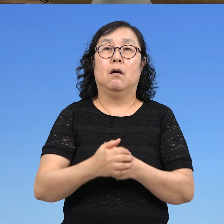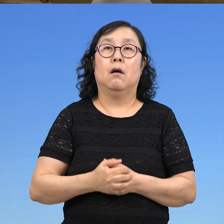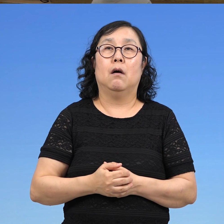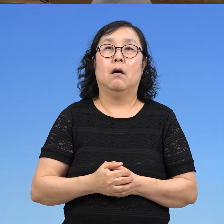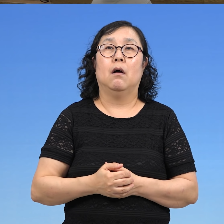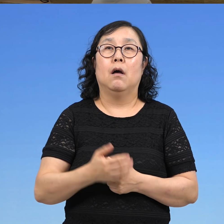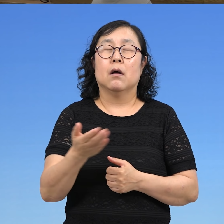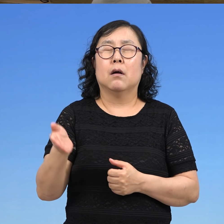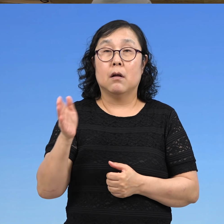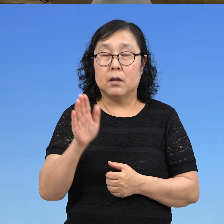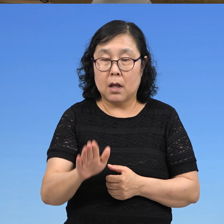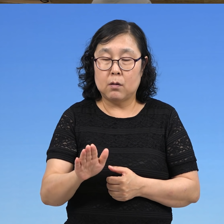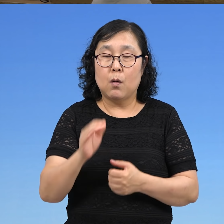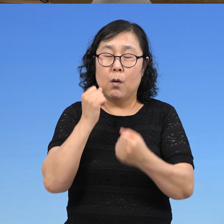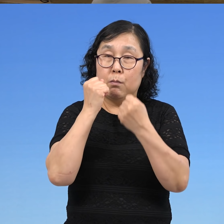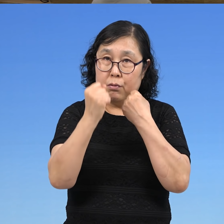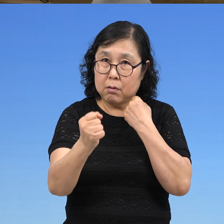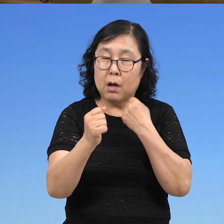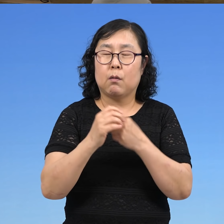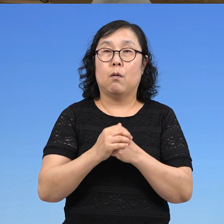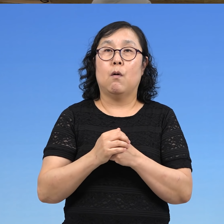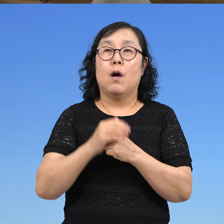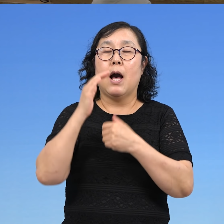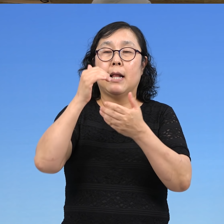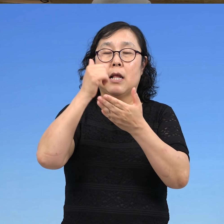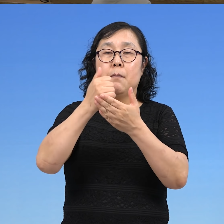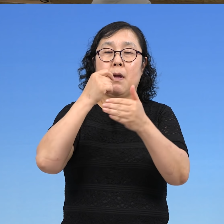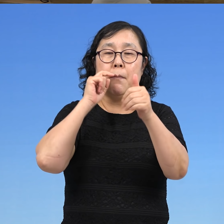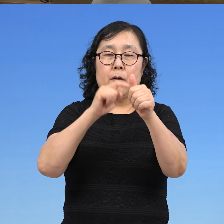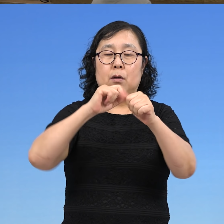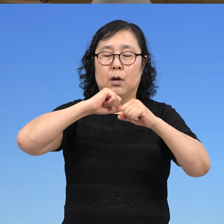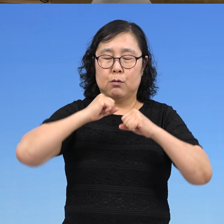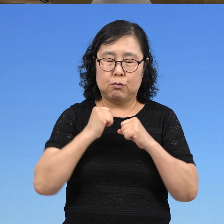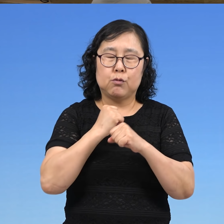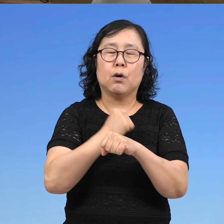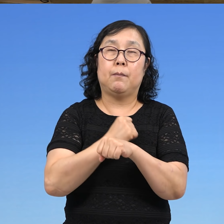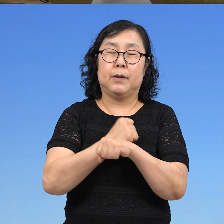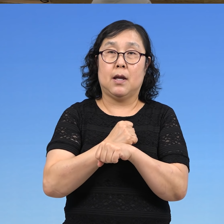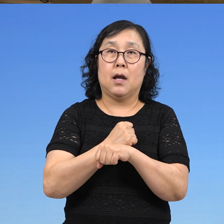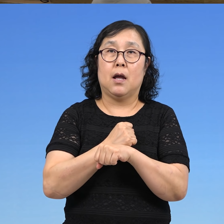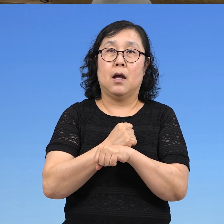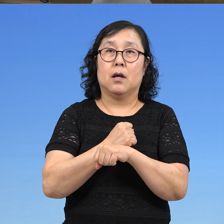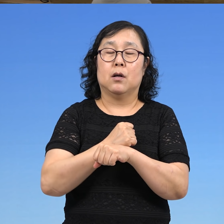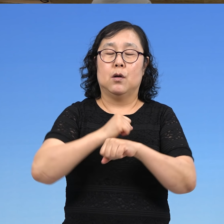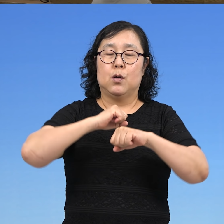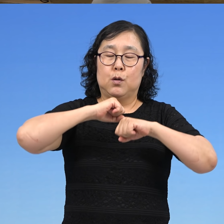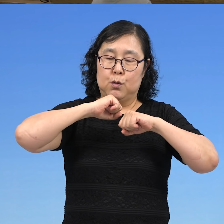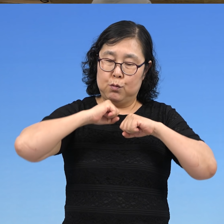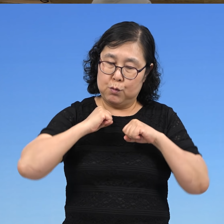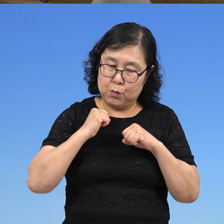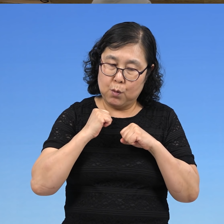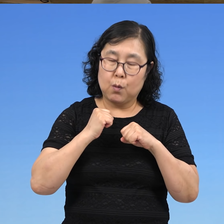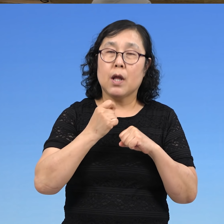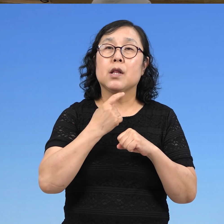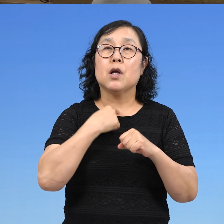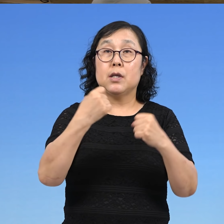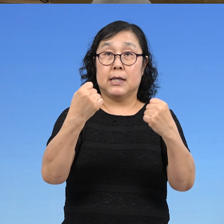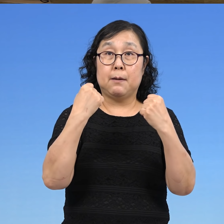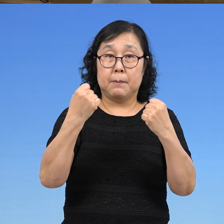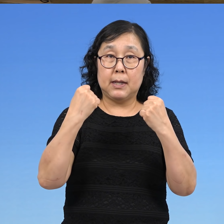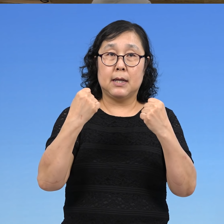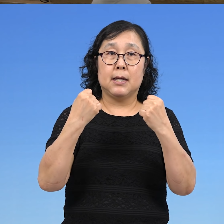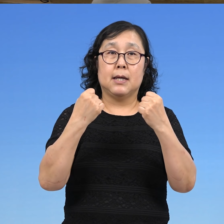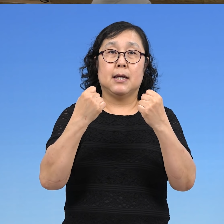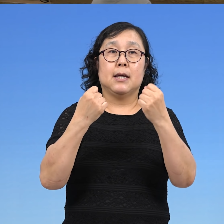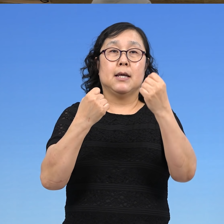그랬는데 여러분 아브라함은 그 막막한 하나님의 명령 앞에 순종 원하는데 그 순종할 수 있어도 원동력이 4절에